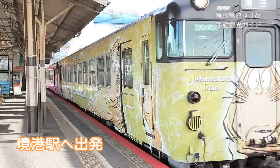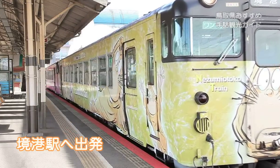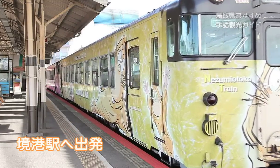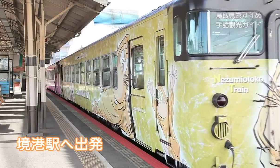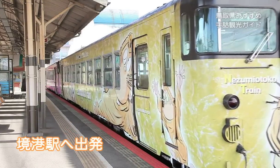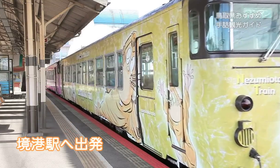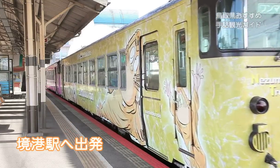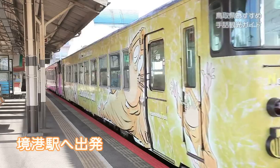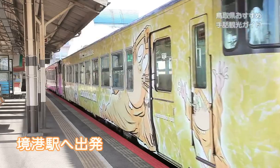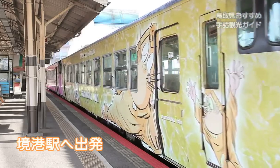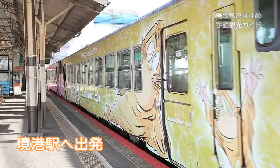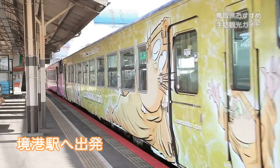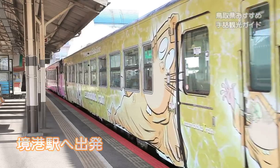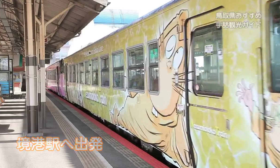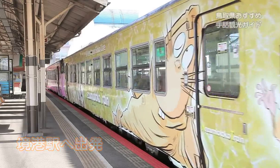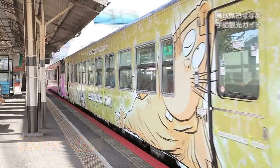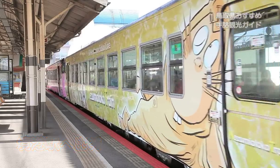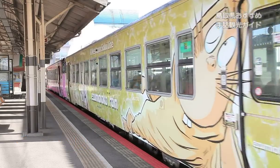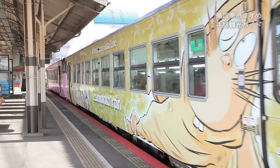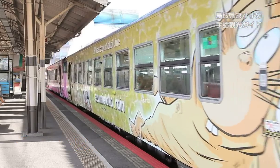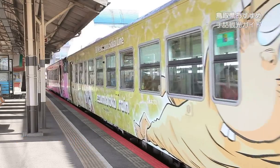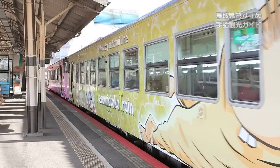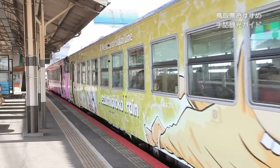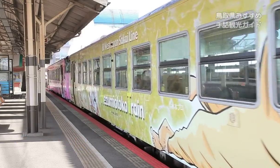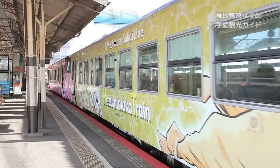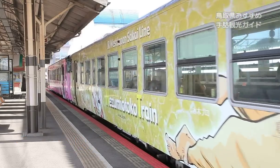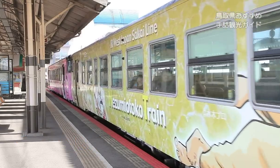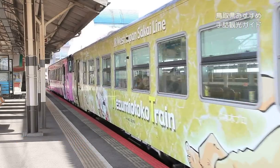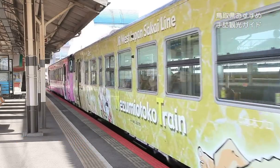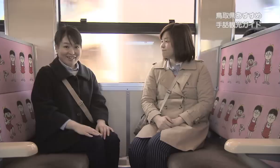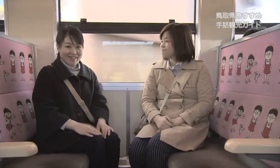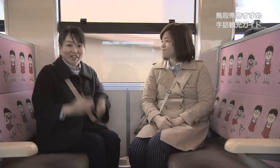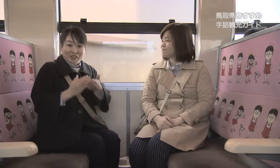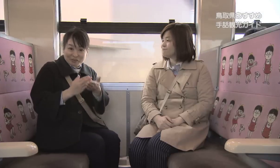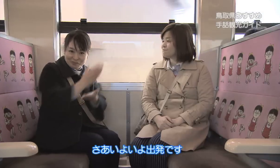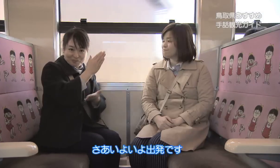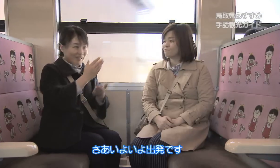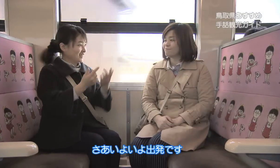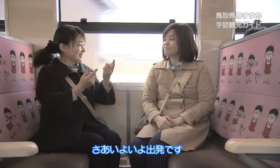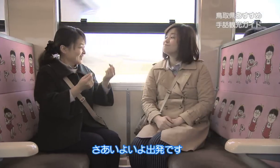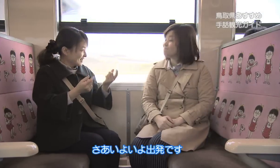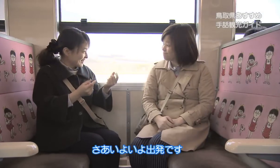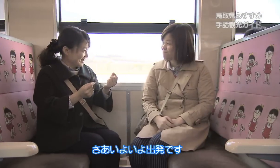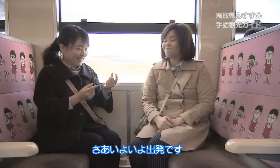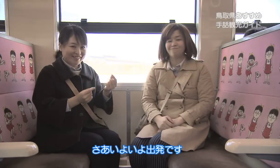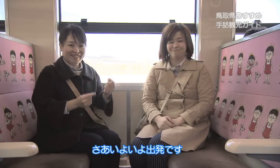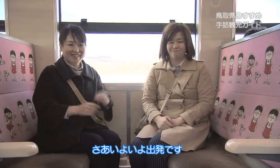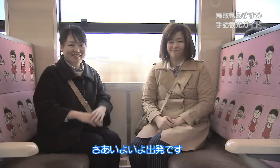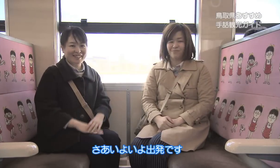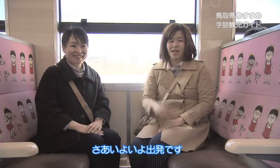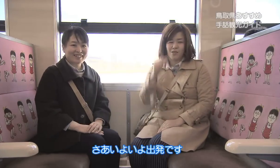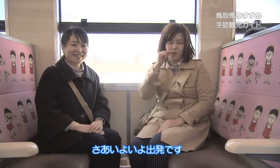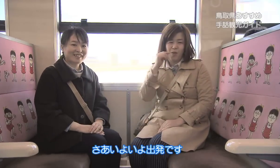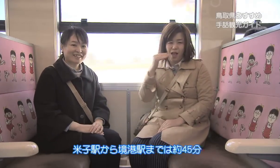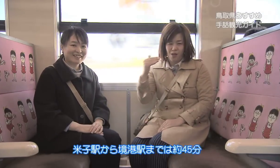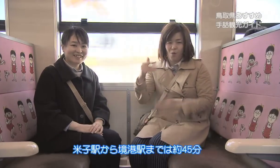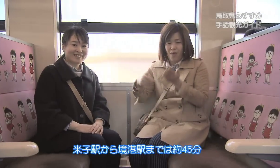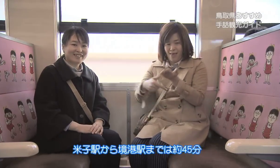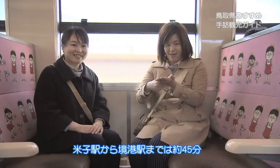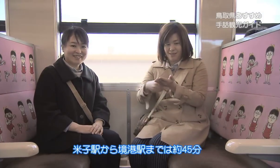像2両編成の列車が出発するさいよいよ出発です